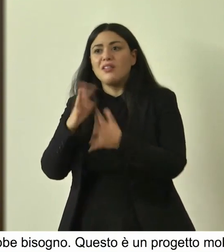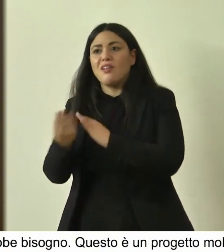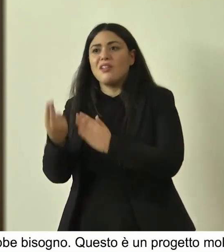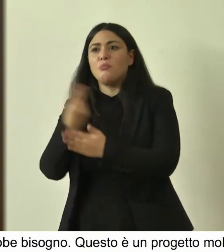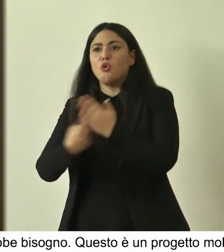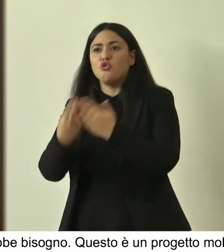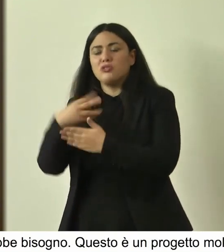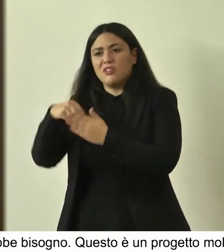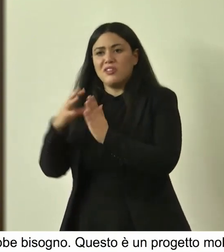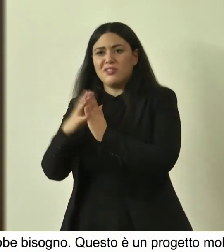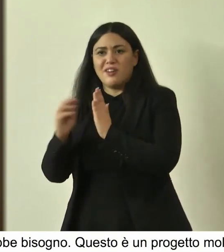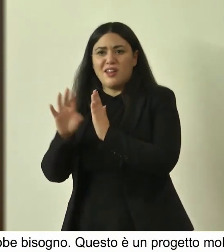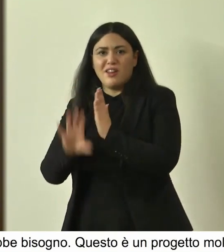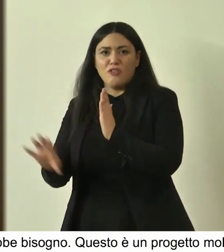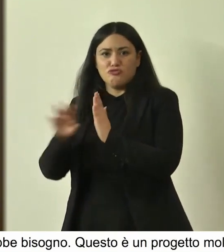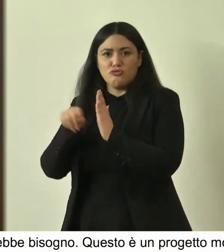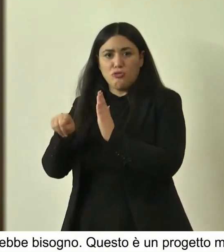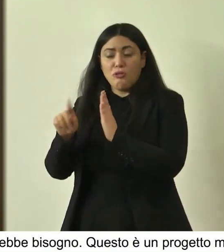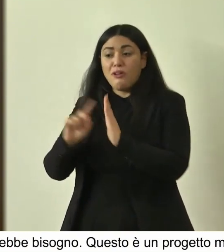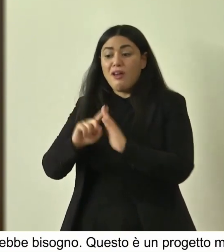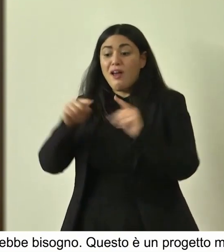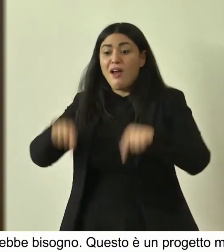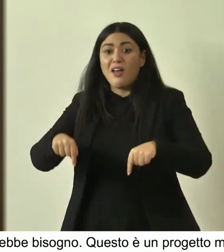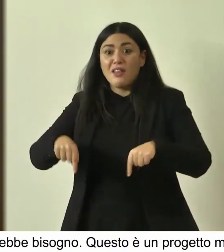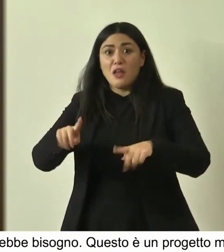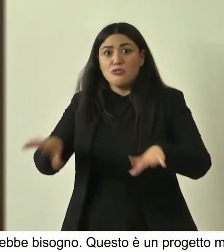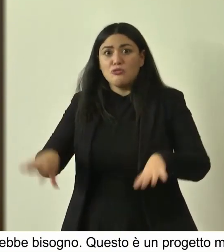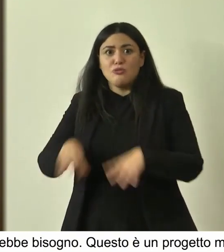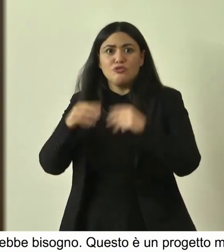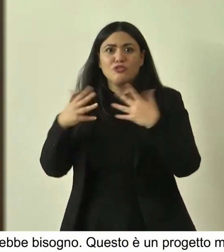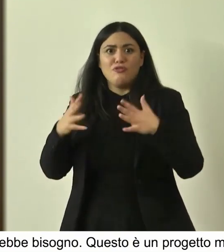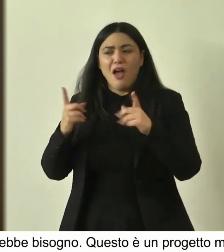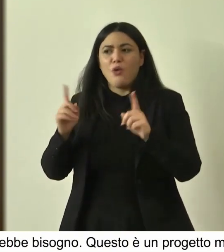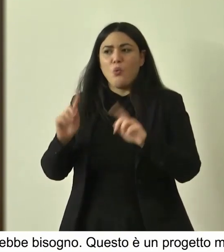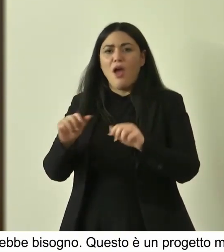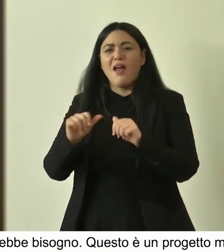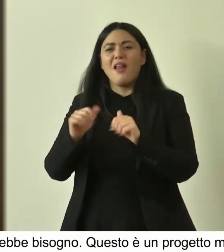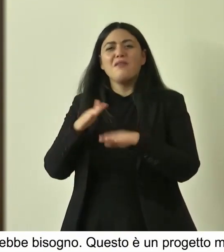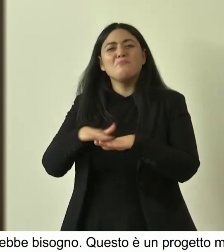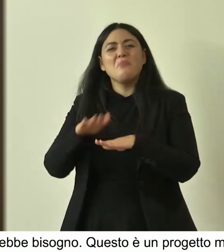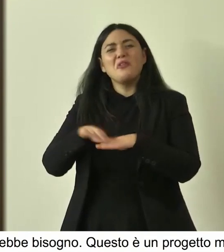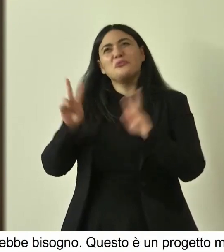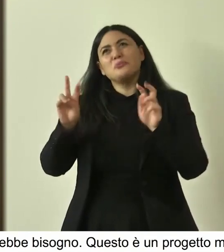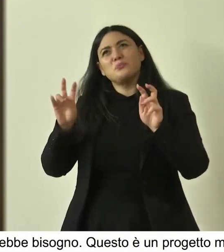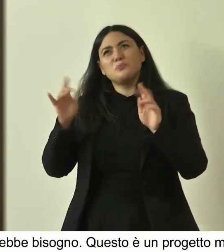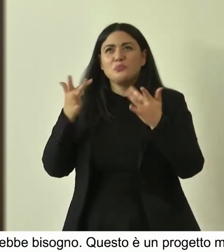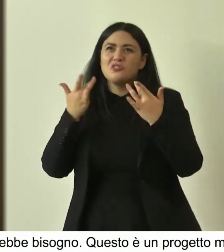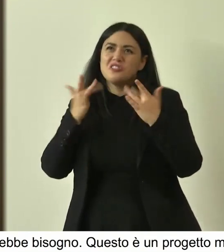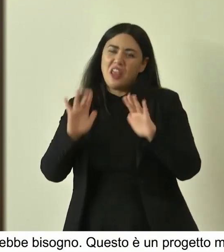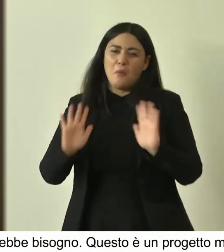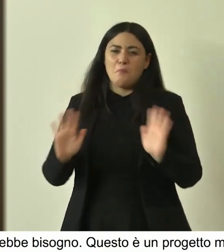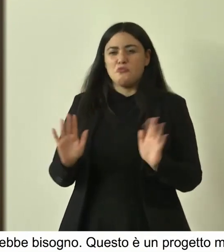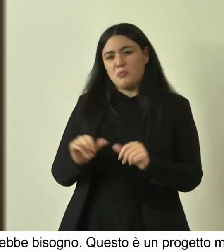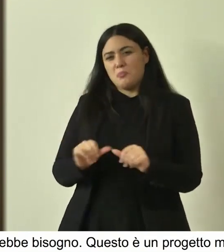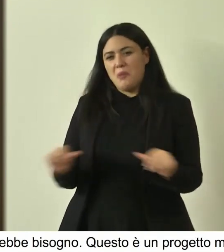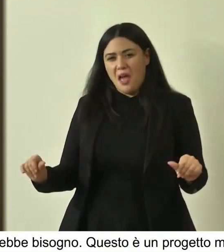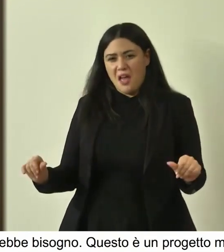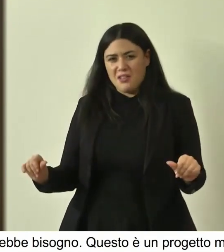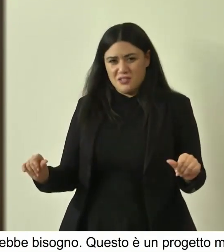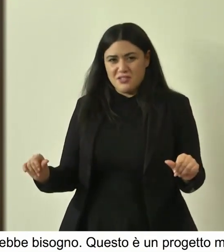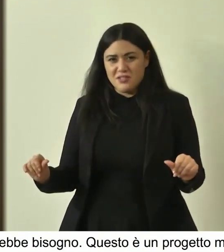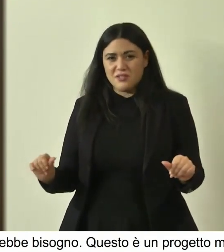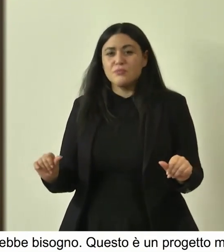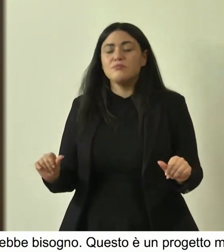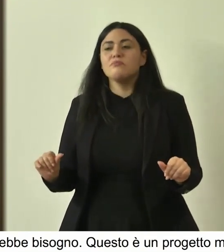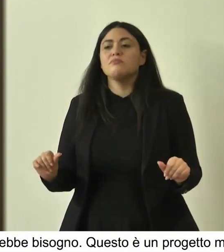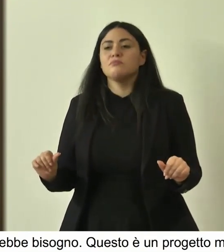si è cominciato con il metodo, chiamiamolo, più semplice, più elementare, cioè di chiedere